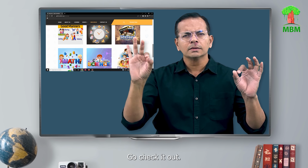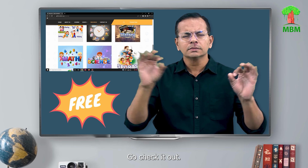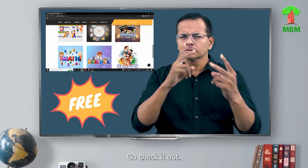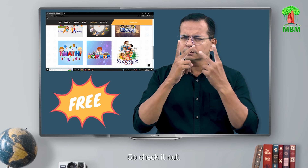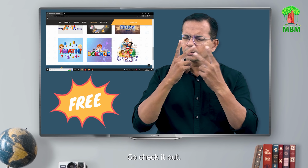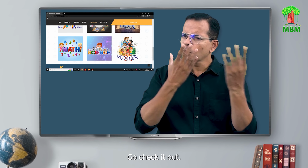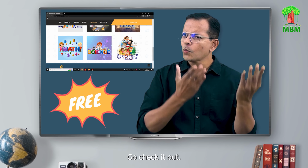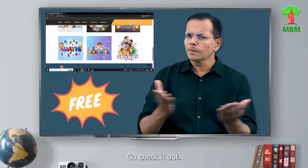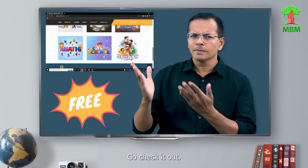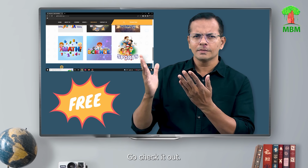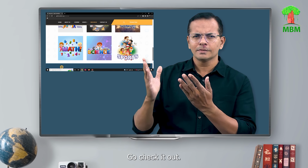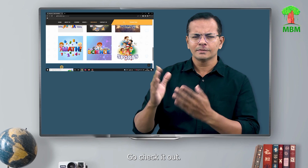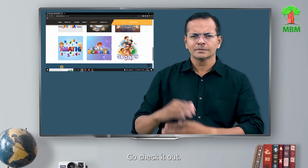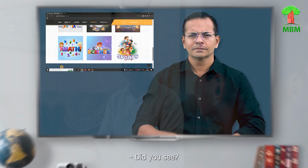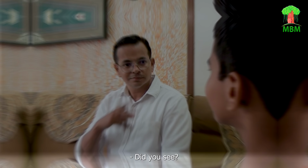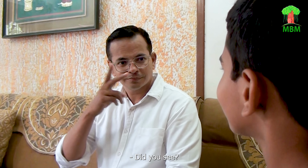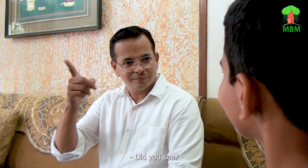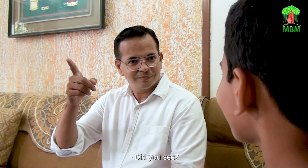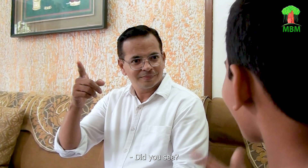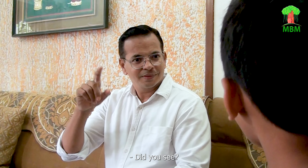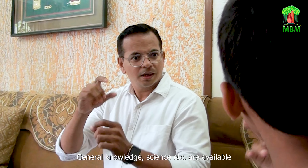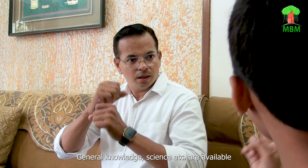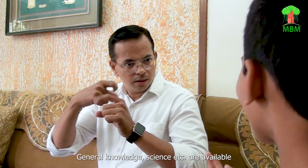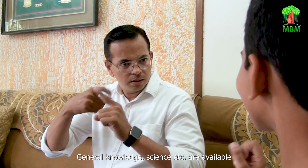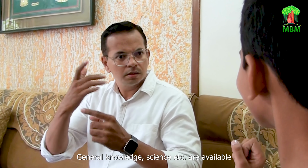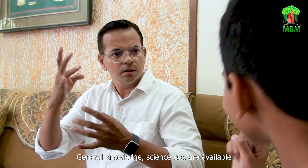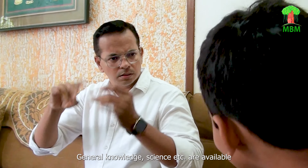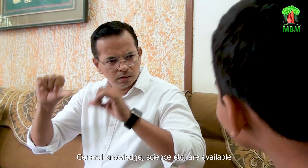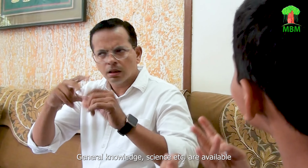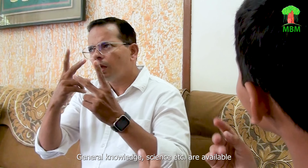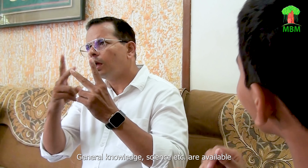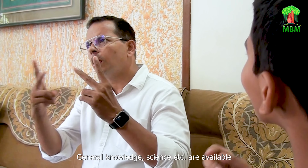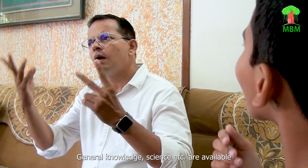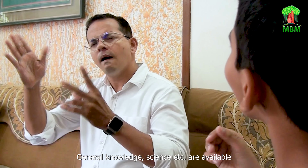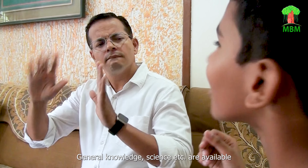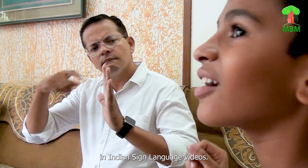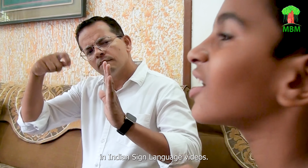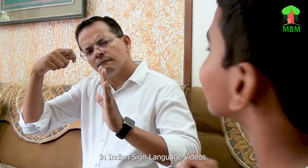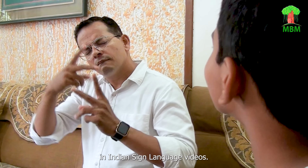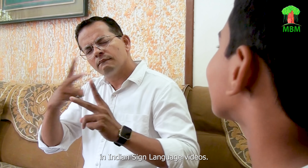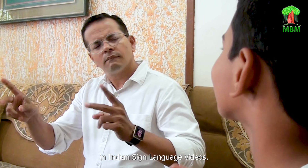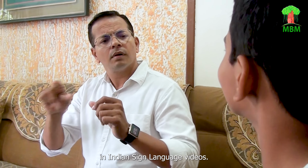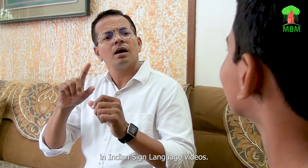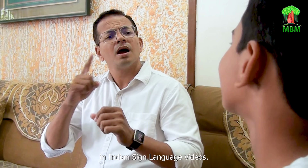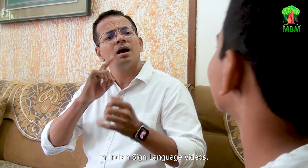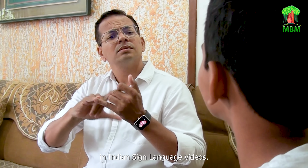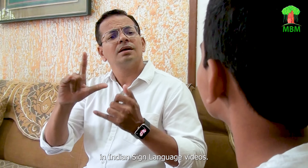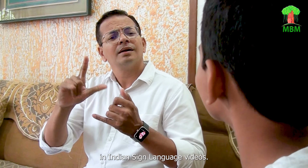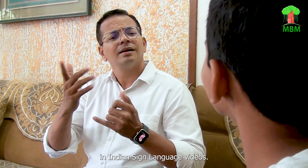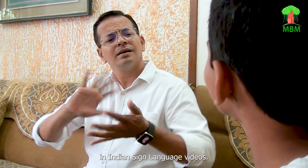तो आज ही देखिए, क्या तुमने देखा, जेनरल नॉलेज, साइन्स, बाकी बहुत कुछ इंडियन साइन लैंग्विज के विडियो में है,